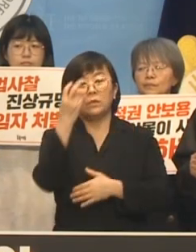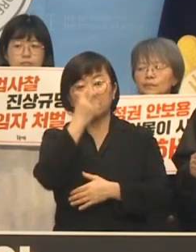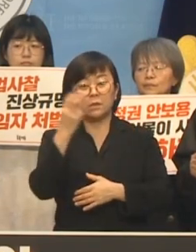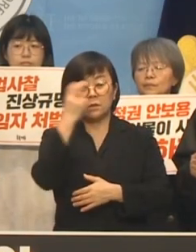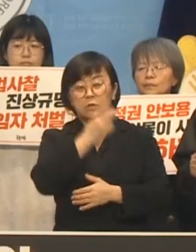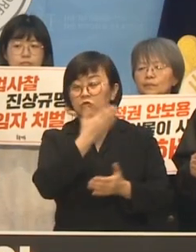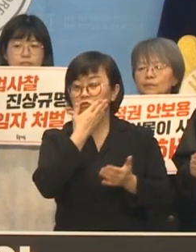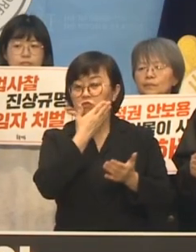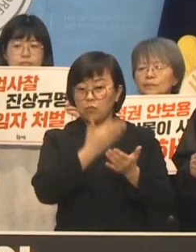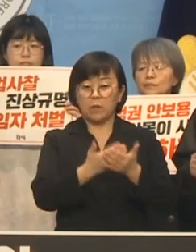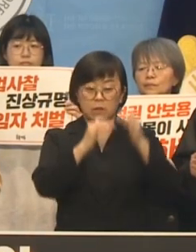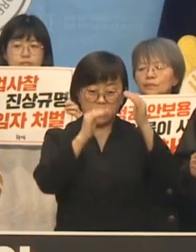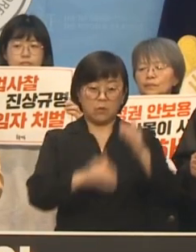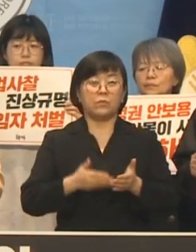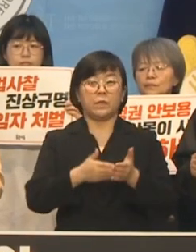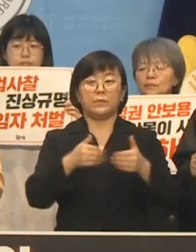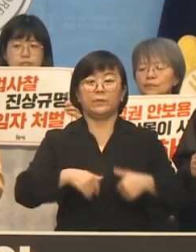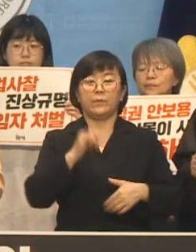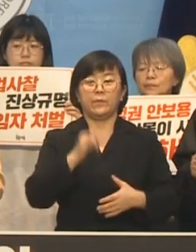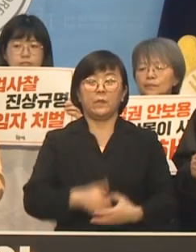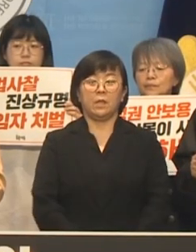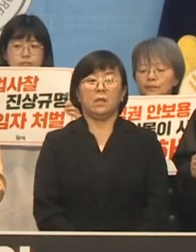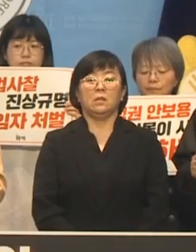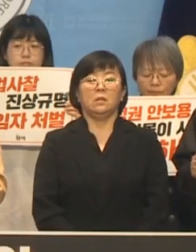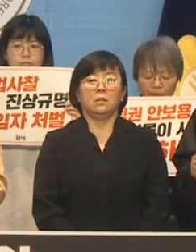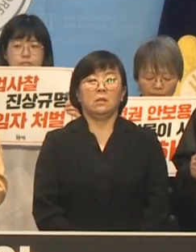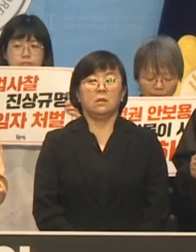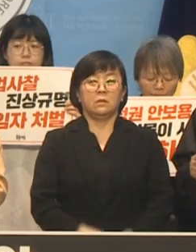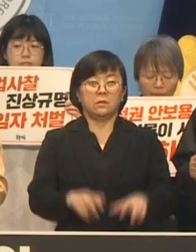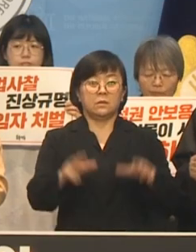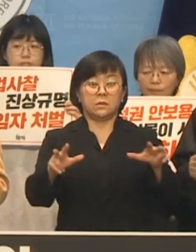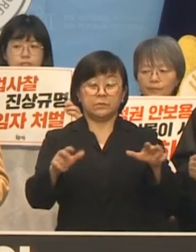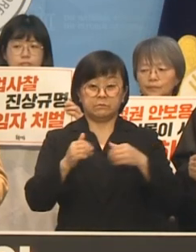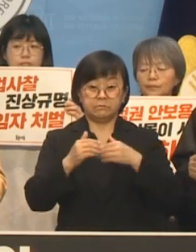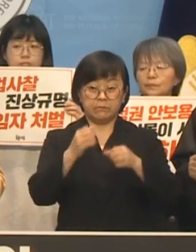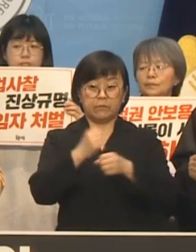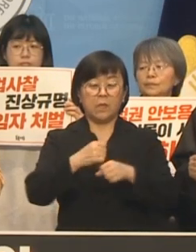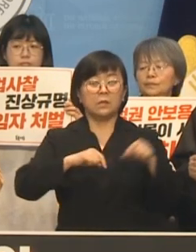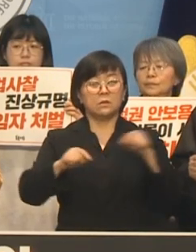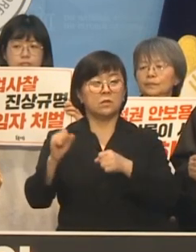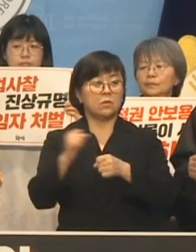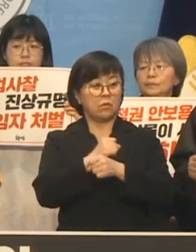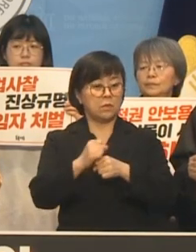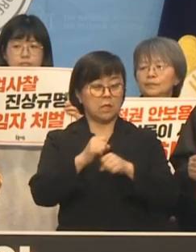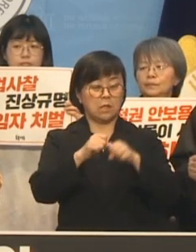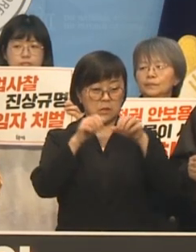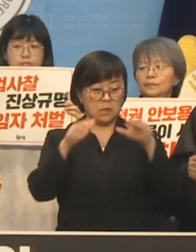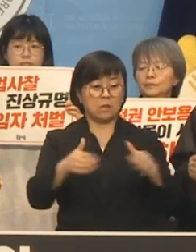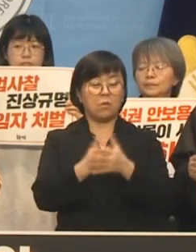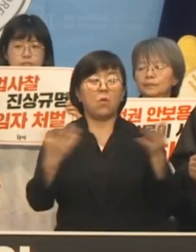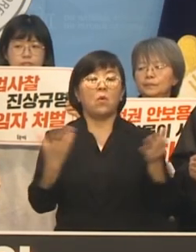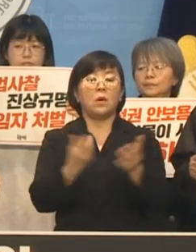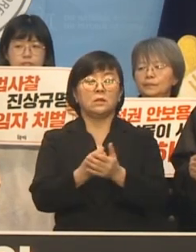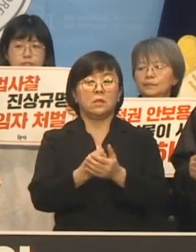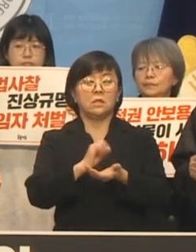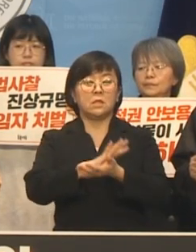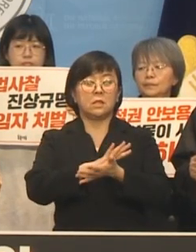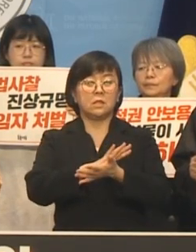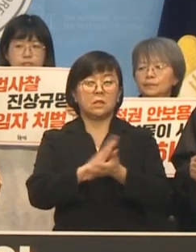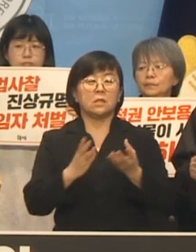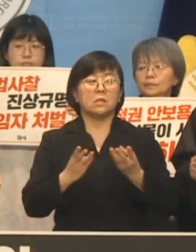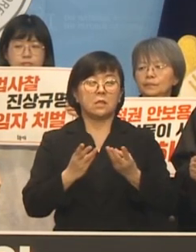중대 사안으로 제기되어야 합니다. 그래서 이들이 지금 꾸려나가고 있는 정치 공작의 체제를 완전히 분쇄해야 되는